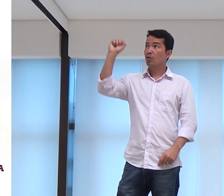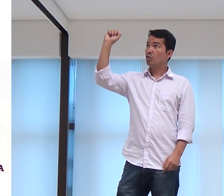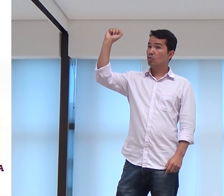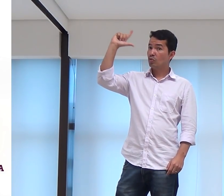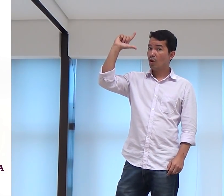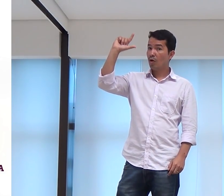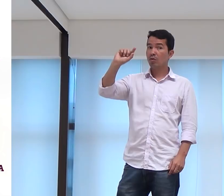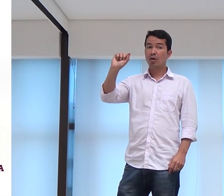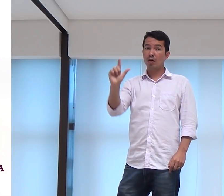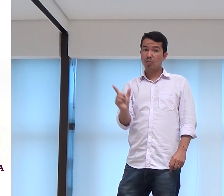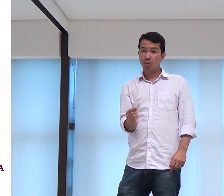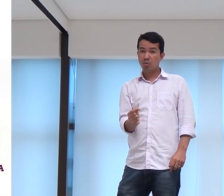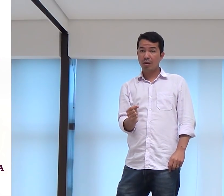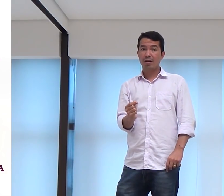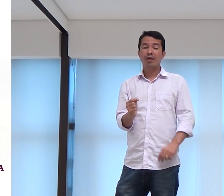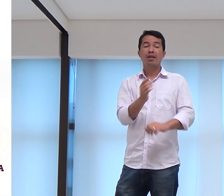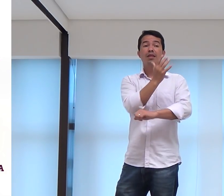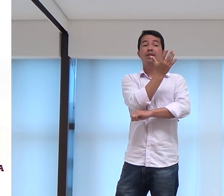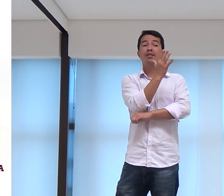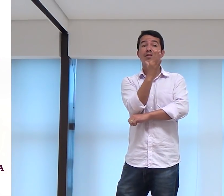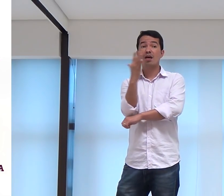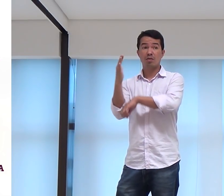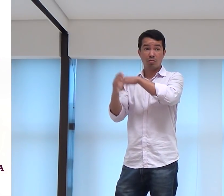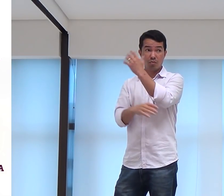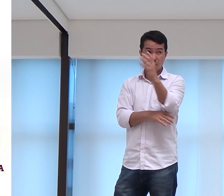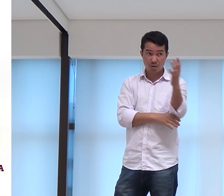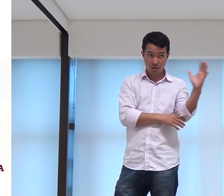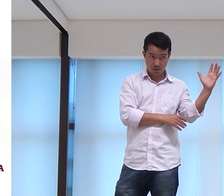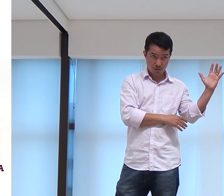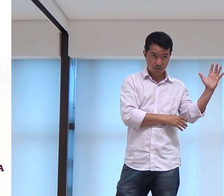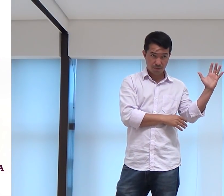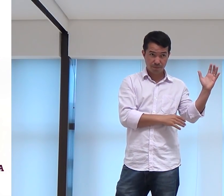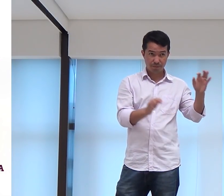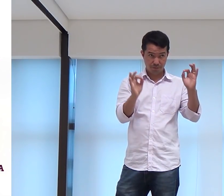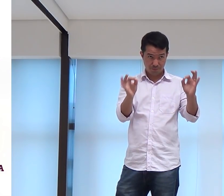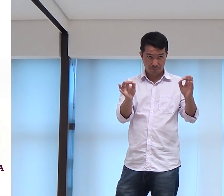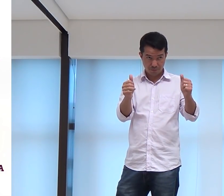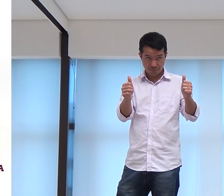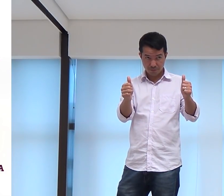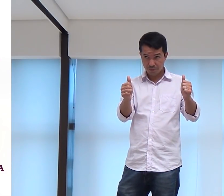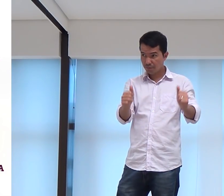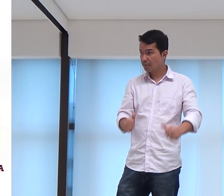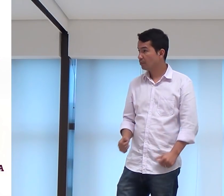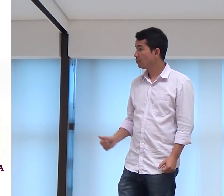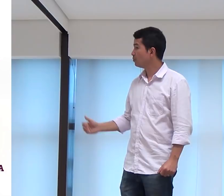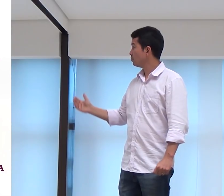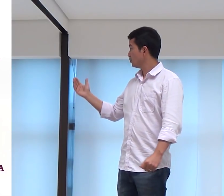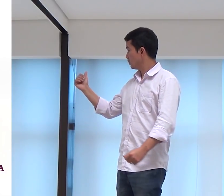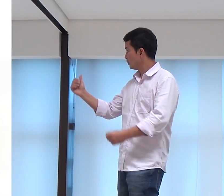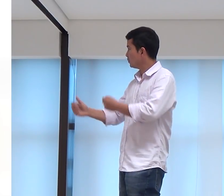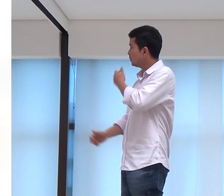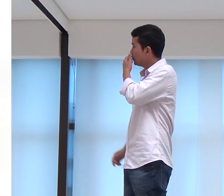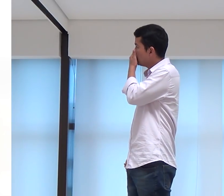você sabe, né? Que é o povo de Deus e que o sol, a lua e a natureza estão a serviço do homem.